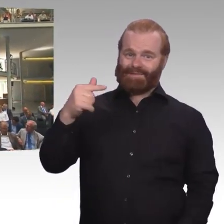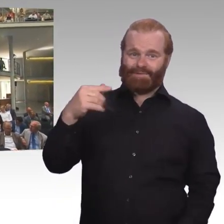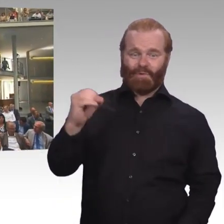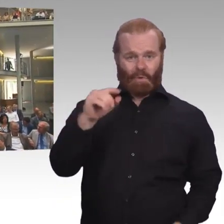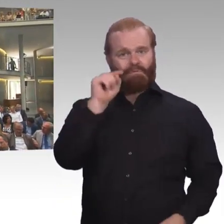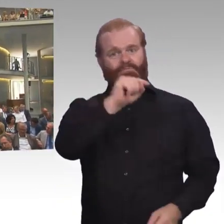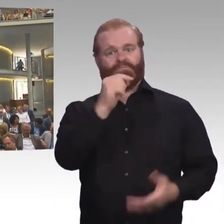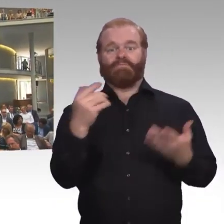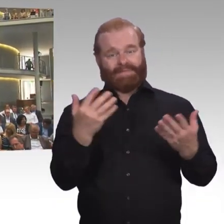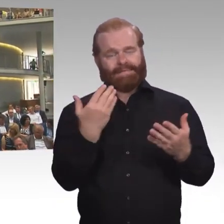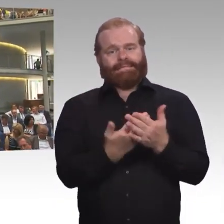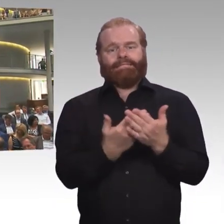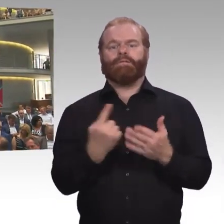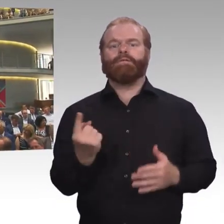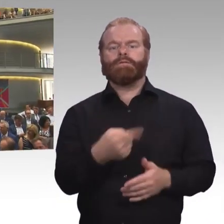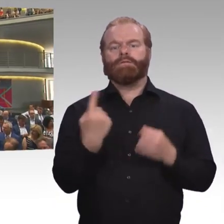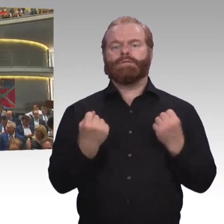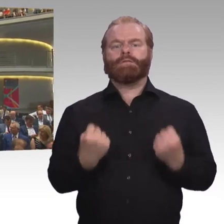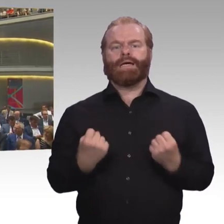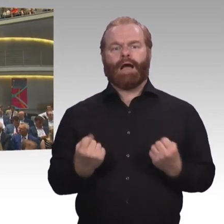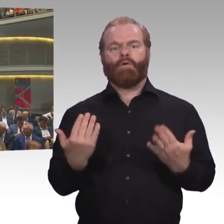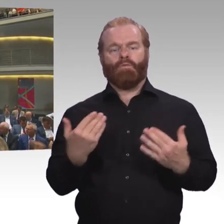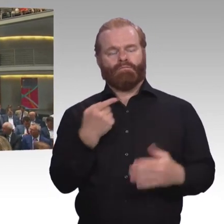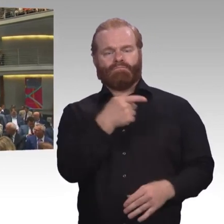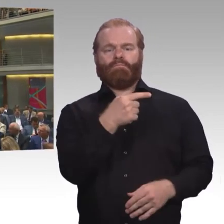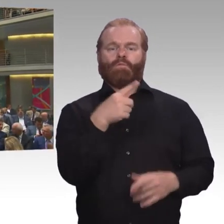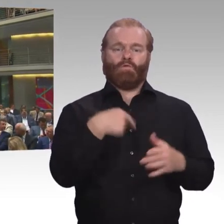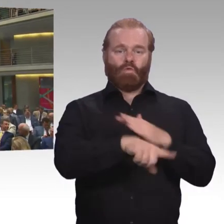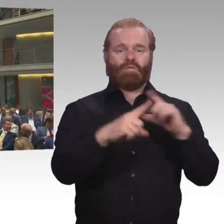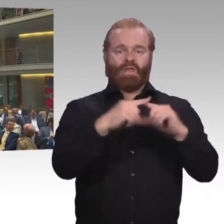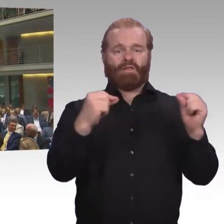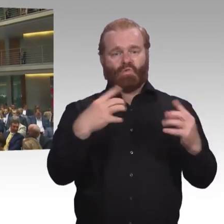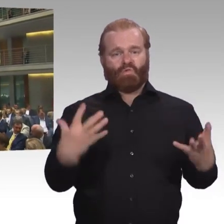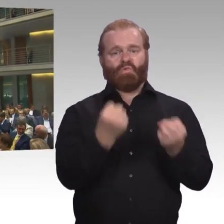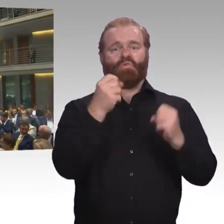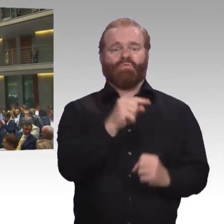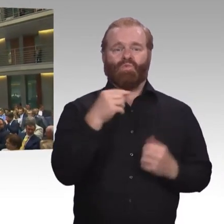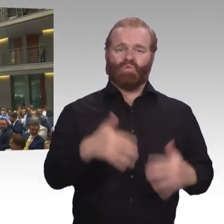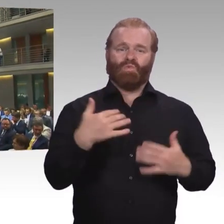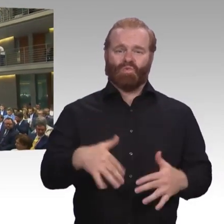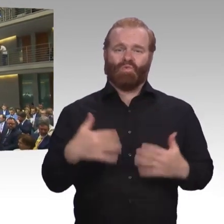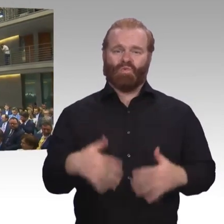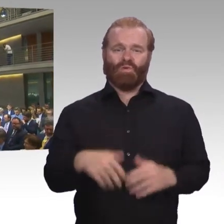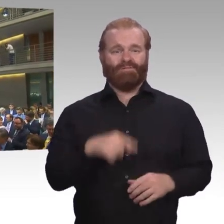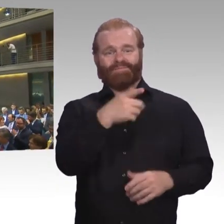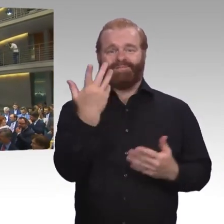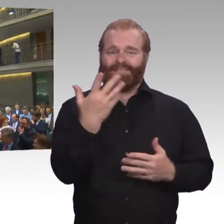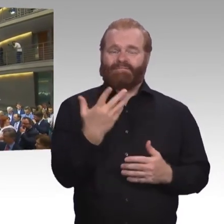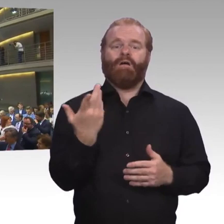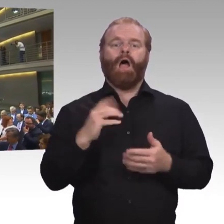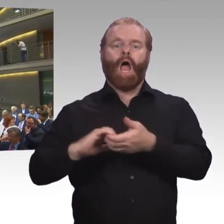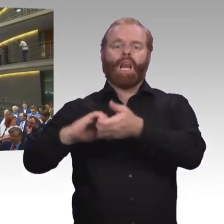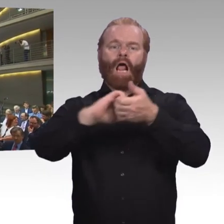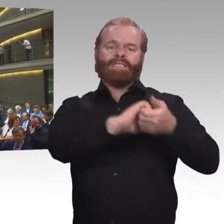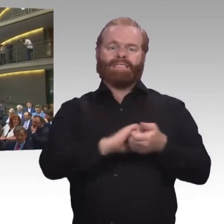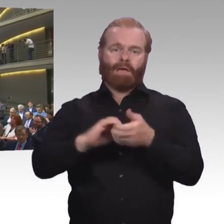Werte und die Interessen aller ihrer Mitglieder. Die historischen und kulturellen Erfahrungen und unsere